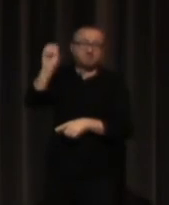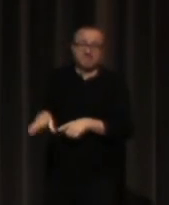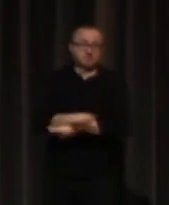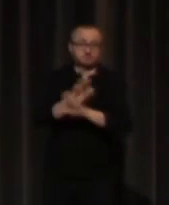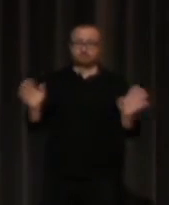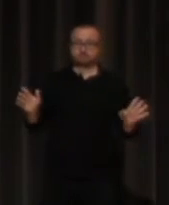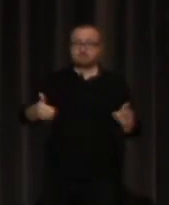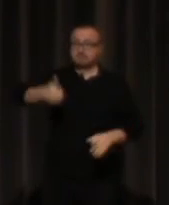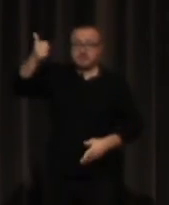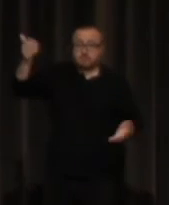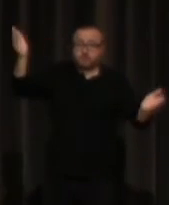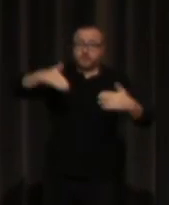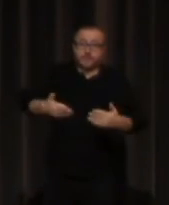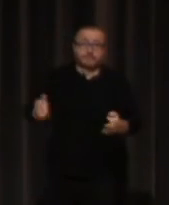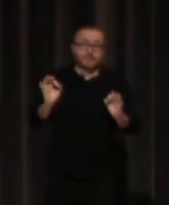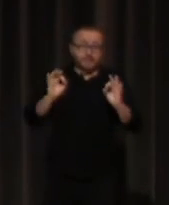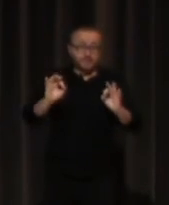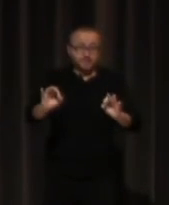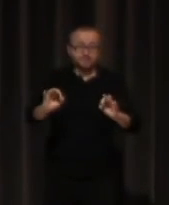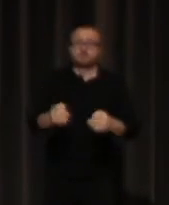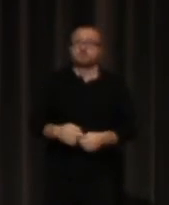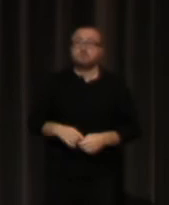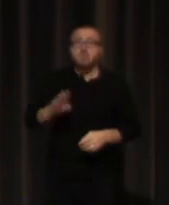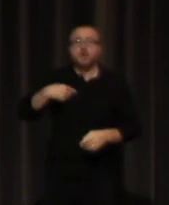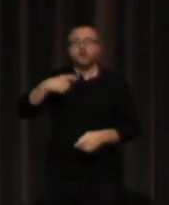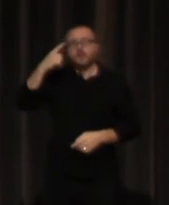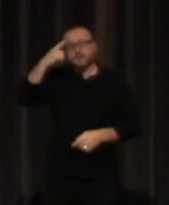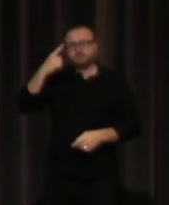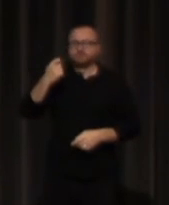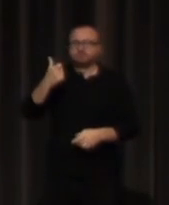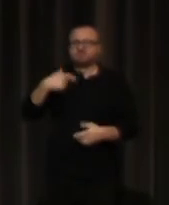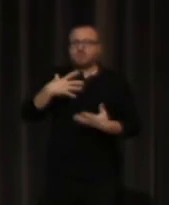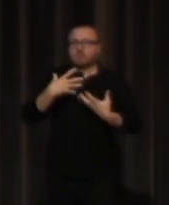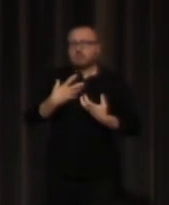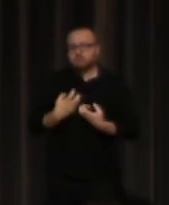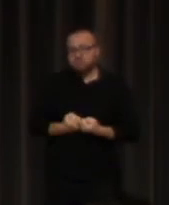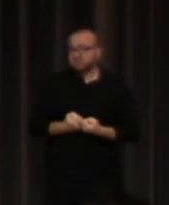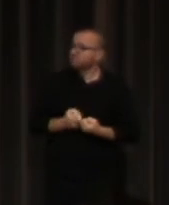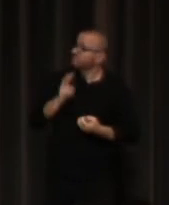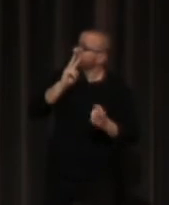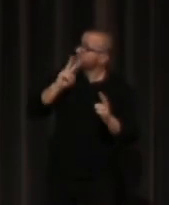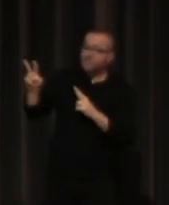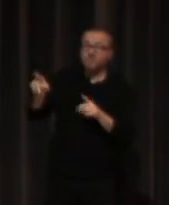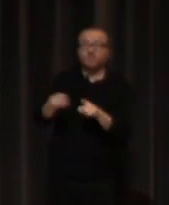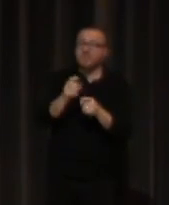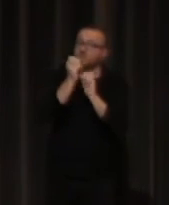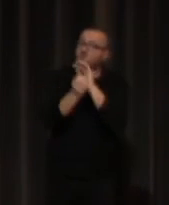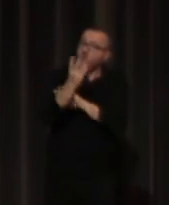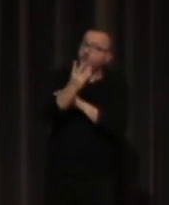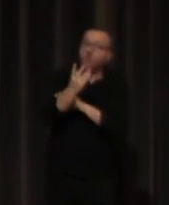res més. I de cop i volta em va agafar una tristesa per la futilitat de tot l'esforç, per tot el que